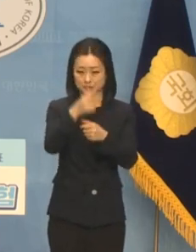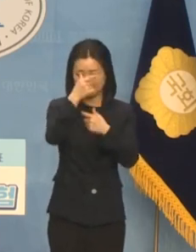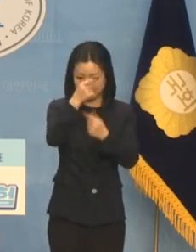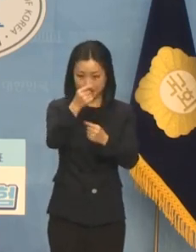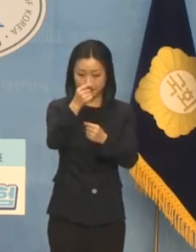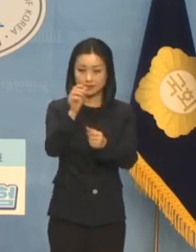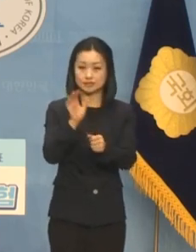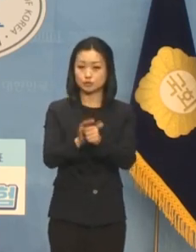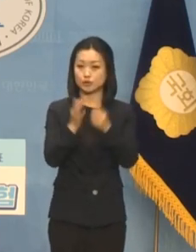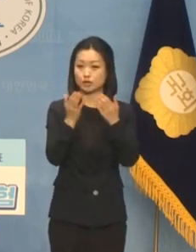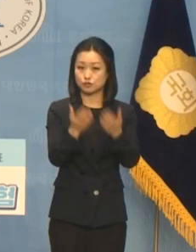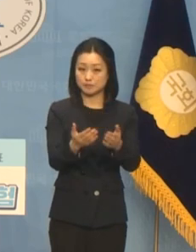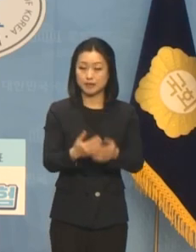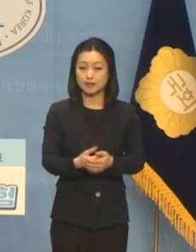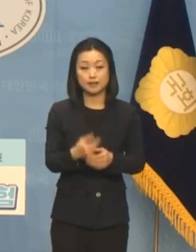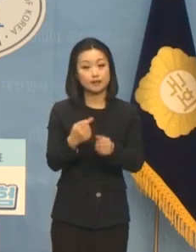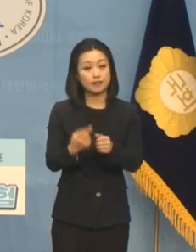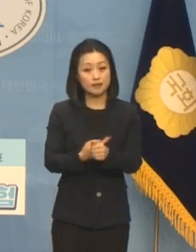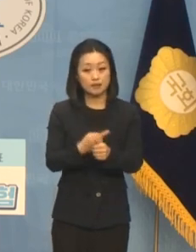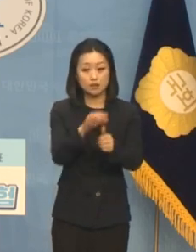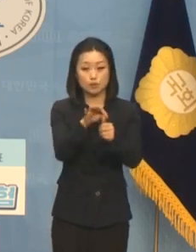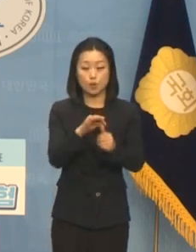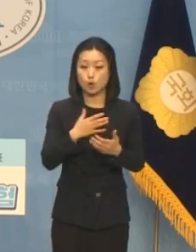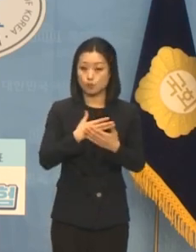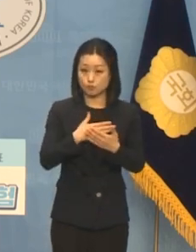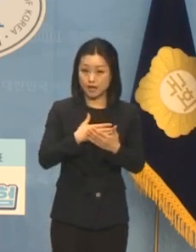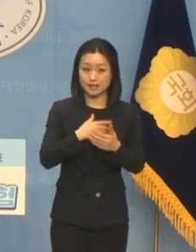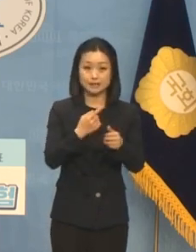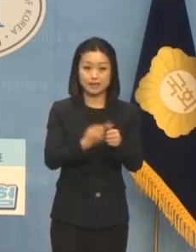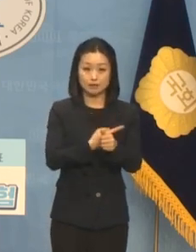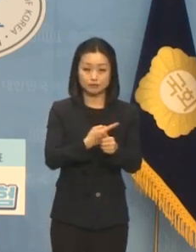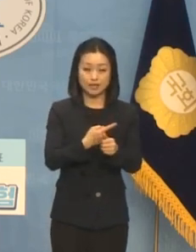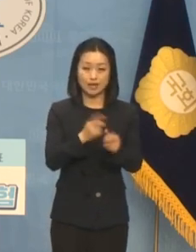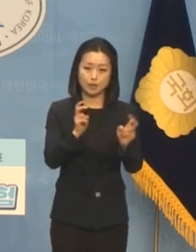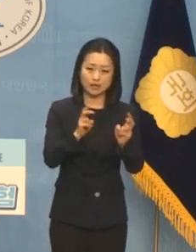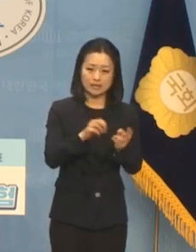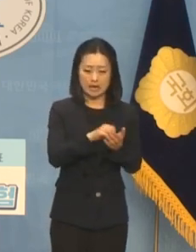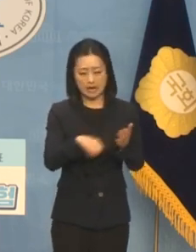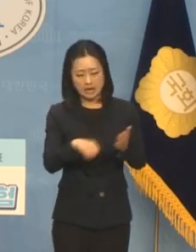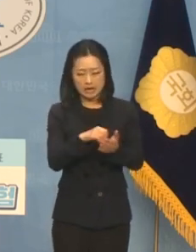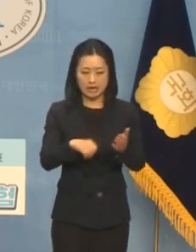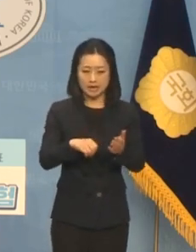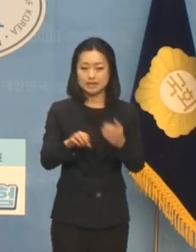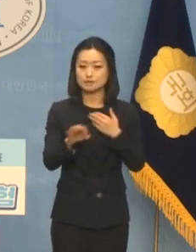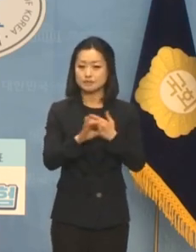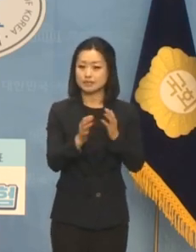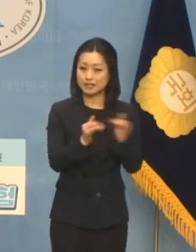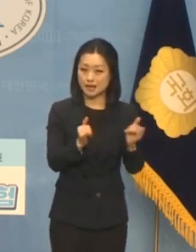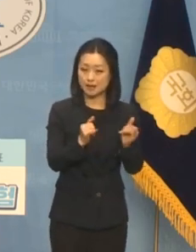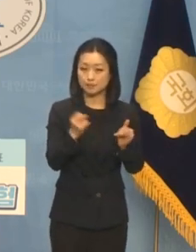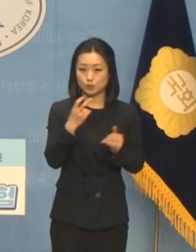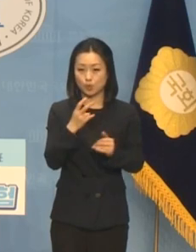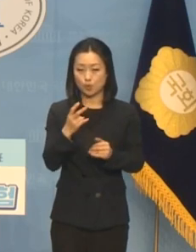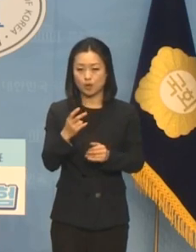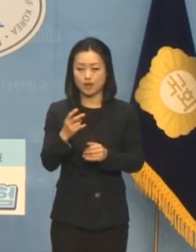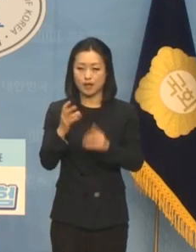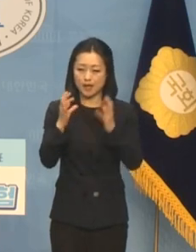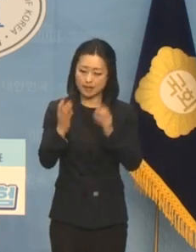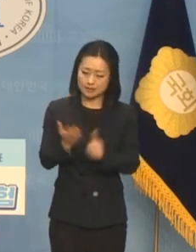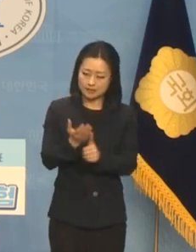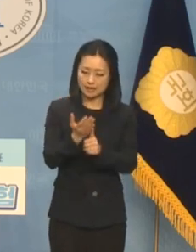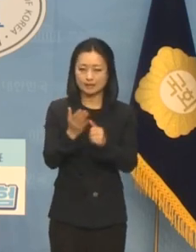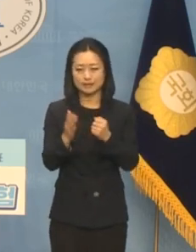하겠습니다. 이렇게 되면 고용 불안으로 잦은 이직에 내몰리는 비정규직 노동자, 돌봄 부담으로